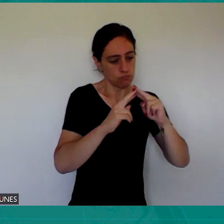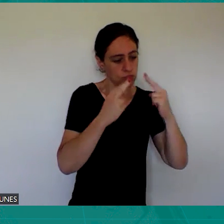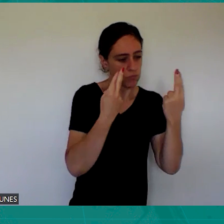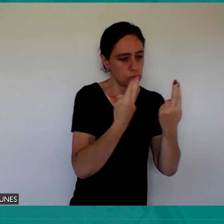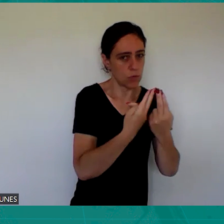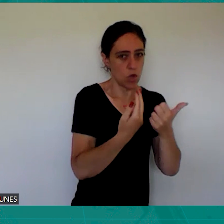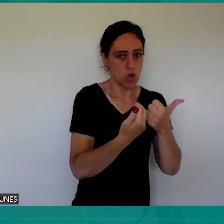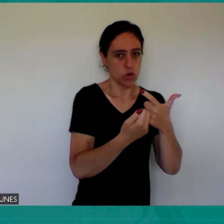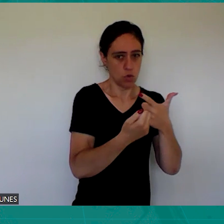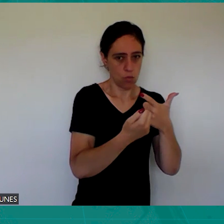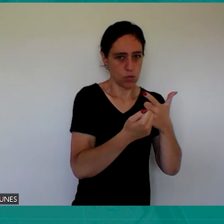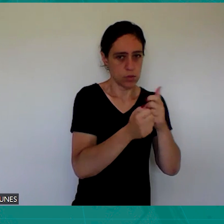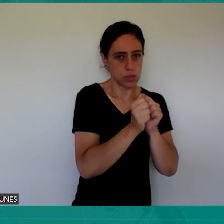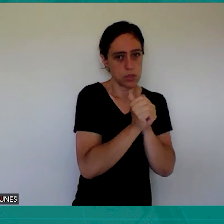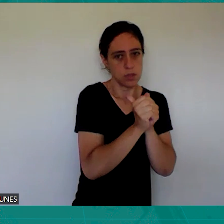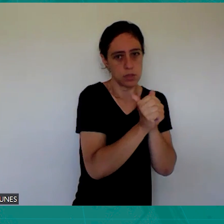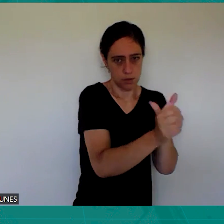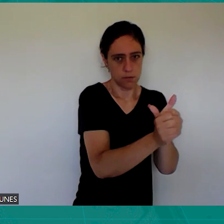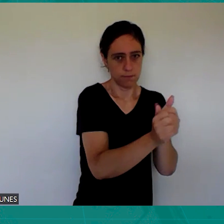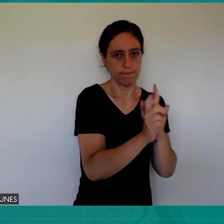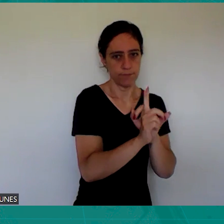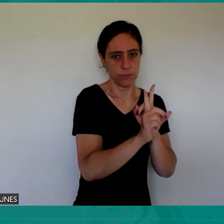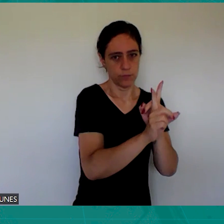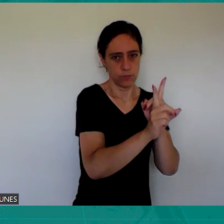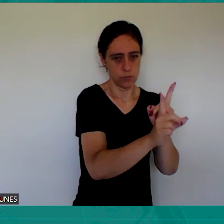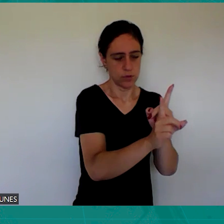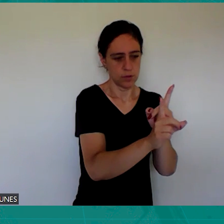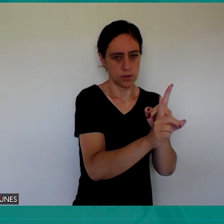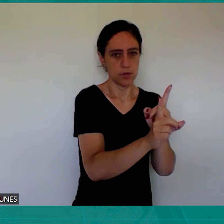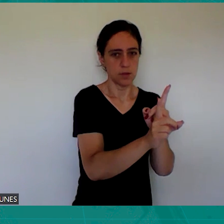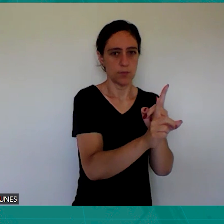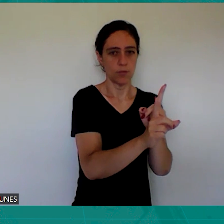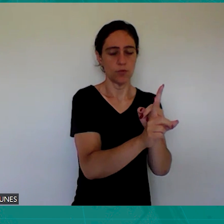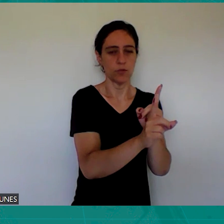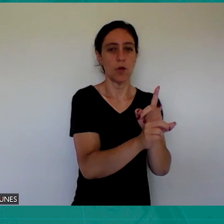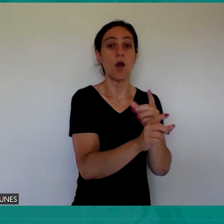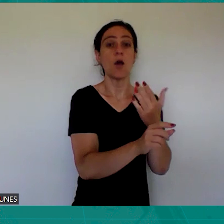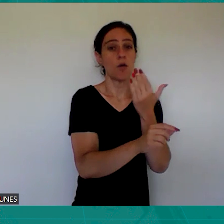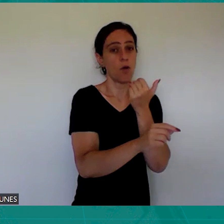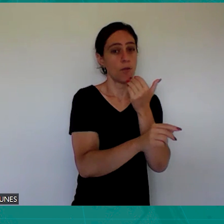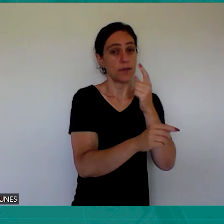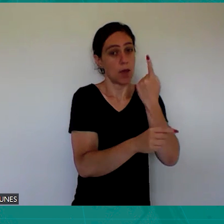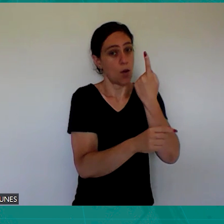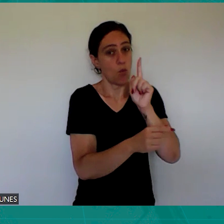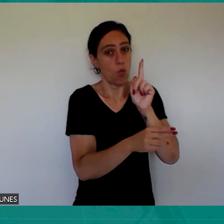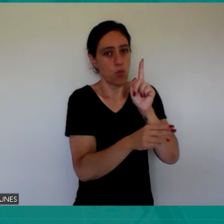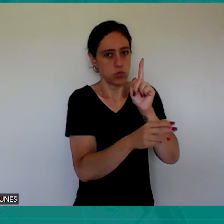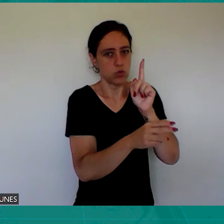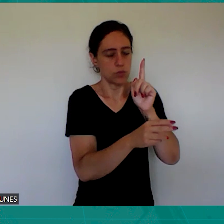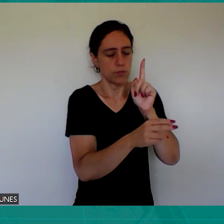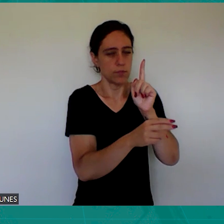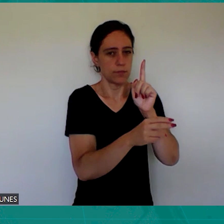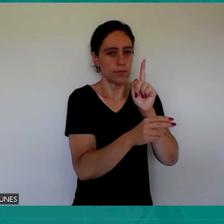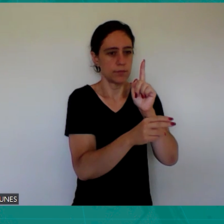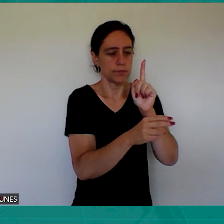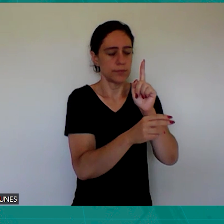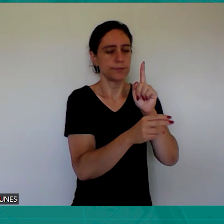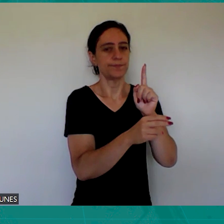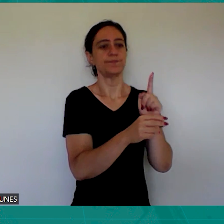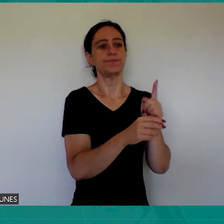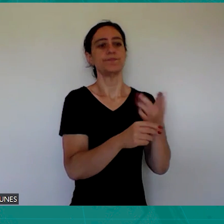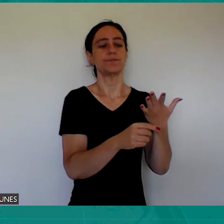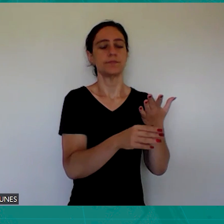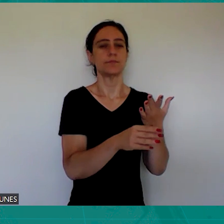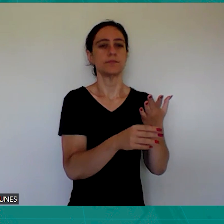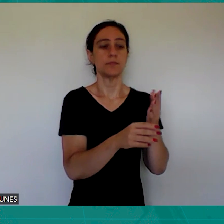meio da última ceia da Páscoa, que ele participaria com os seus discípulos, era um